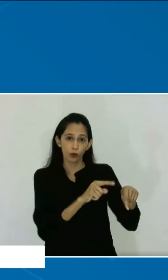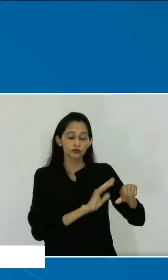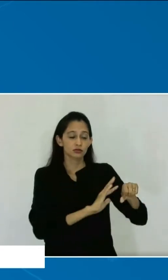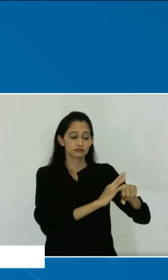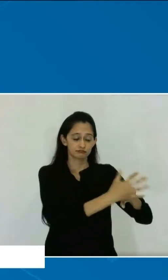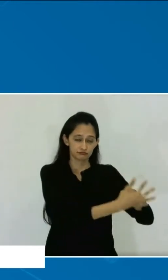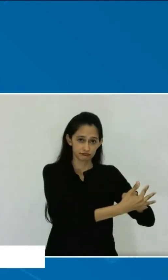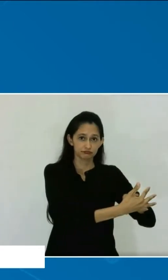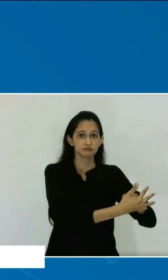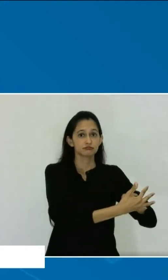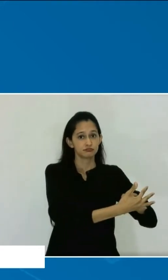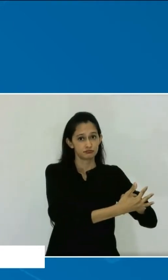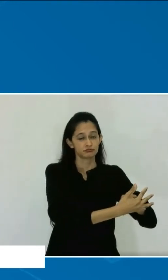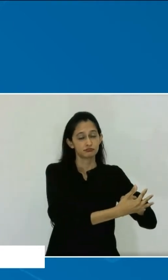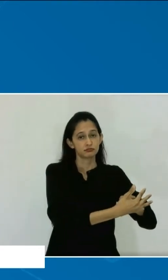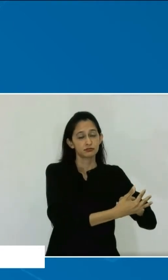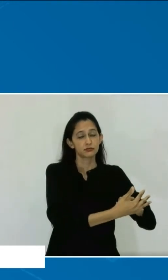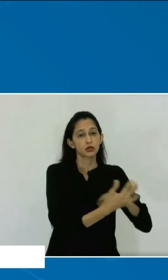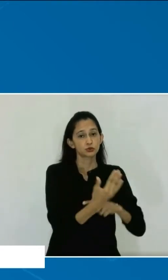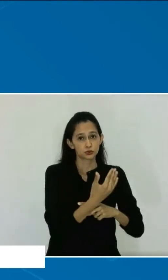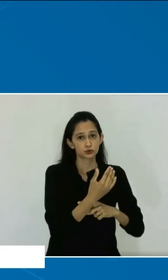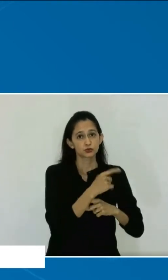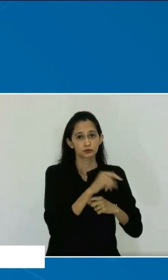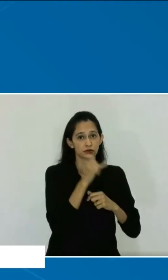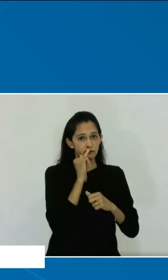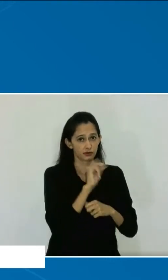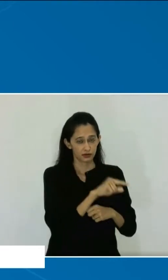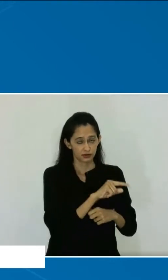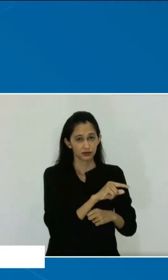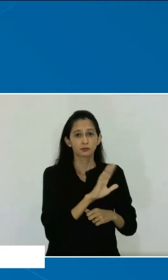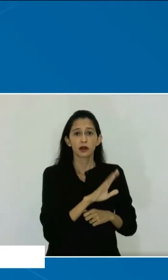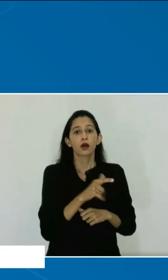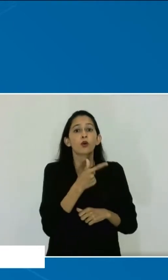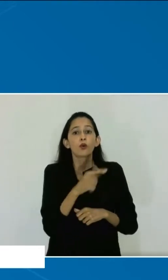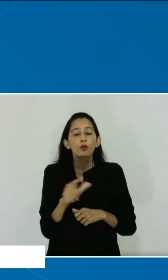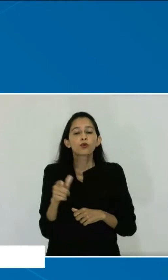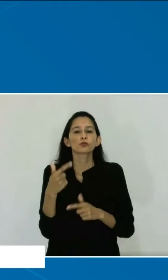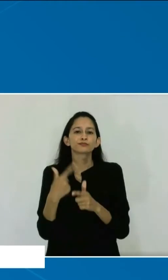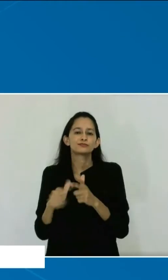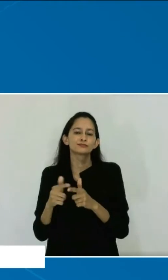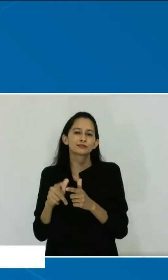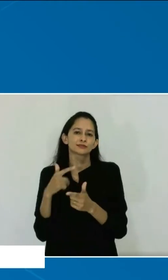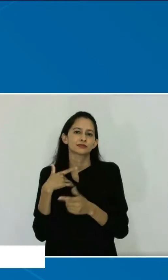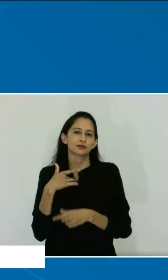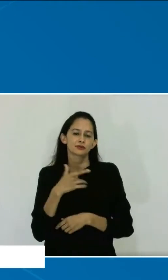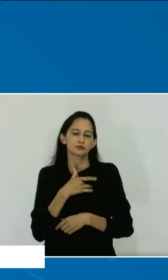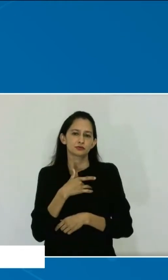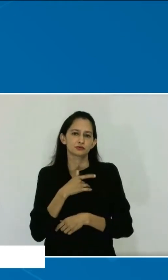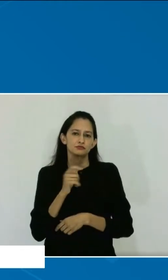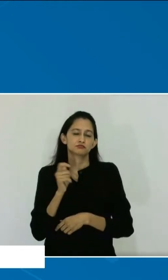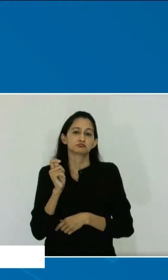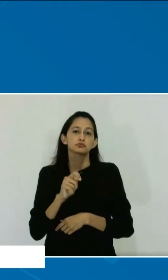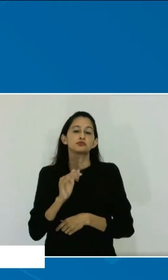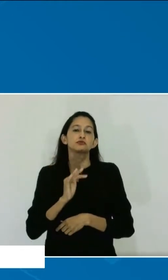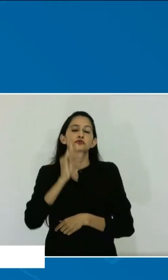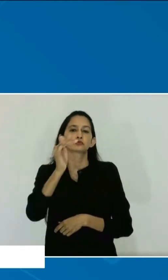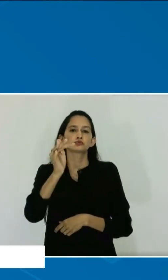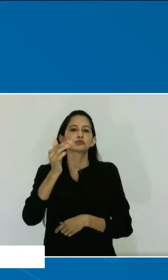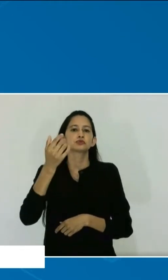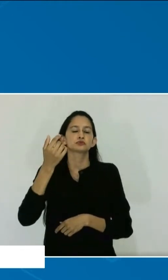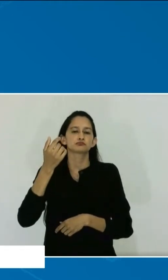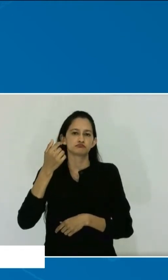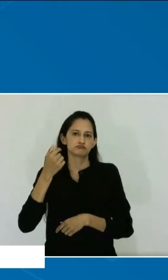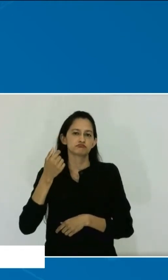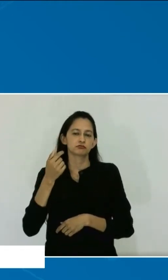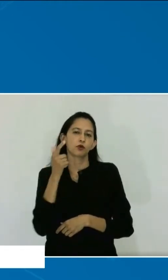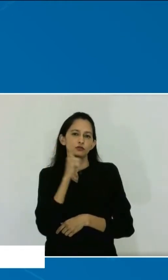e outras doenças e outros problemas de saúde que irão vir dos nossos